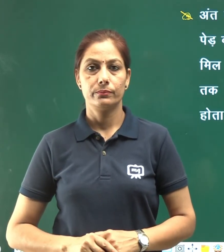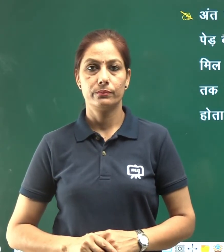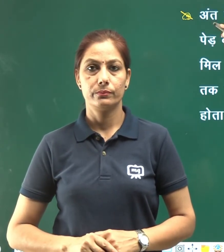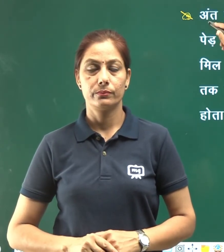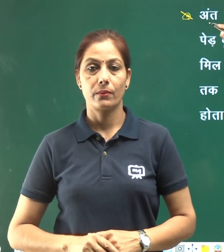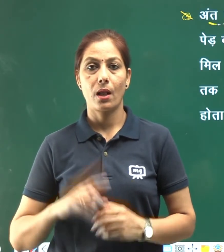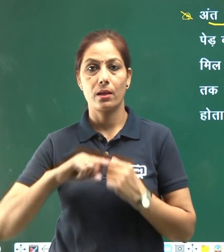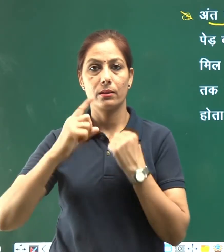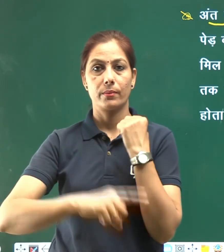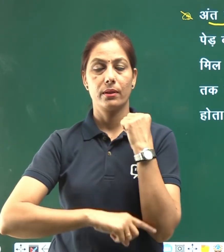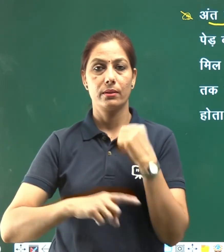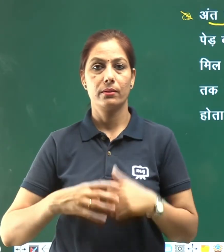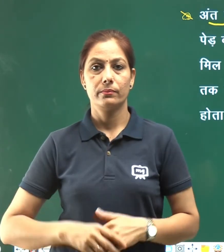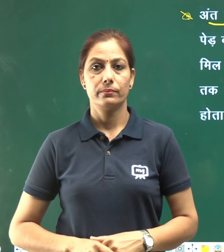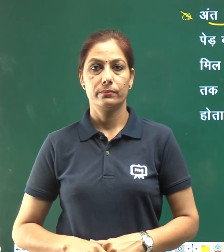अंत में